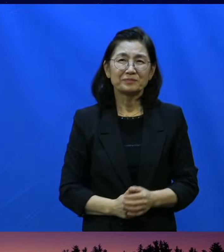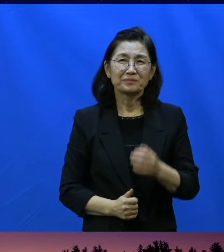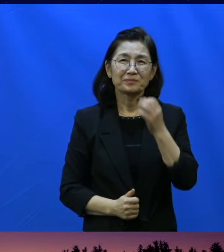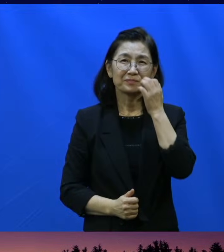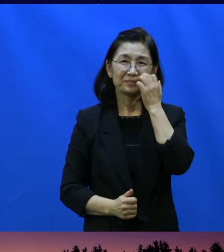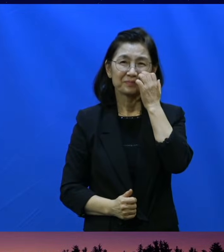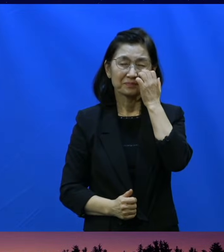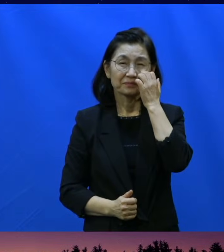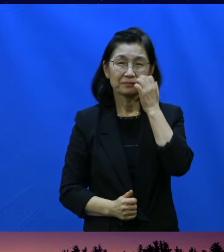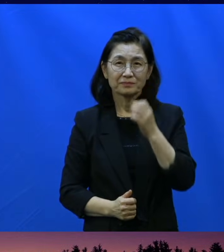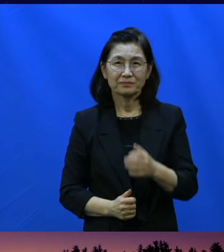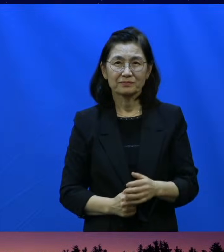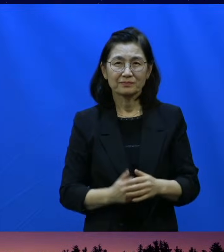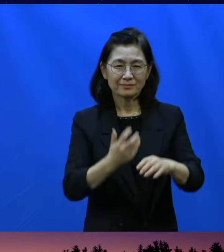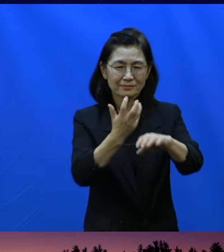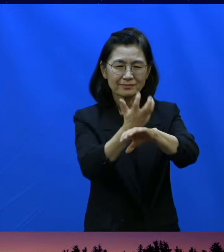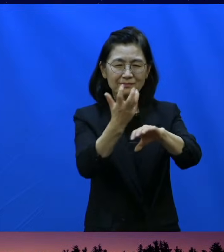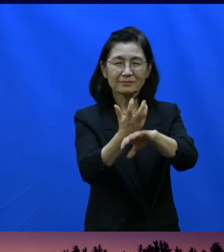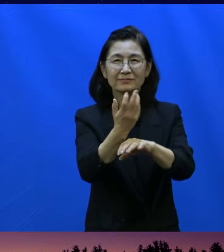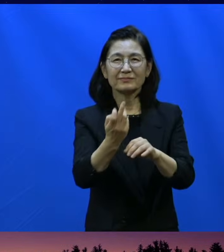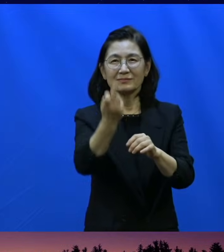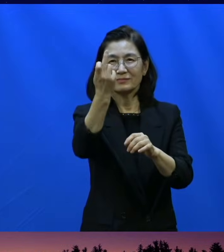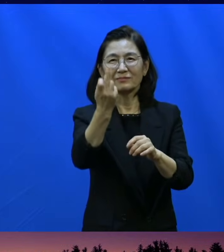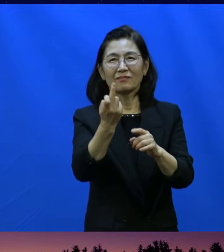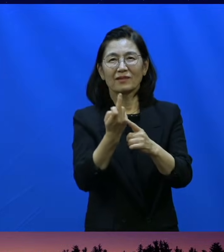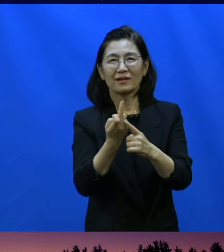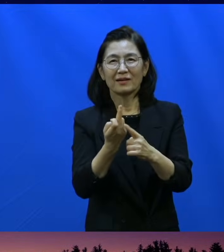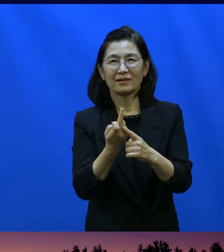요즘 뭐 테토남이라든가